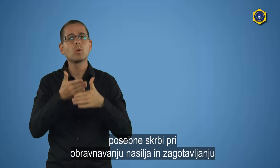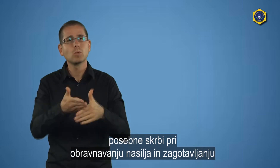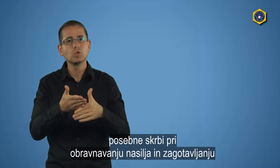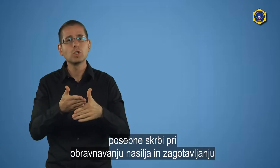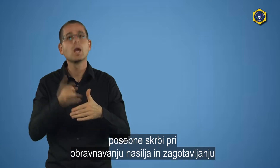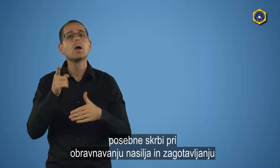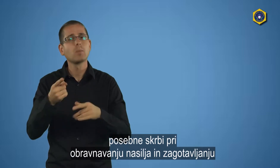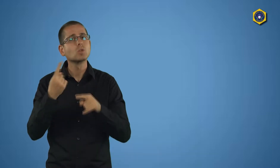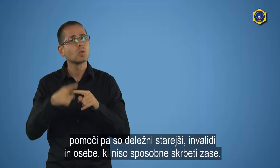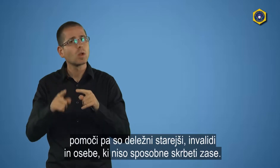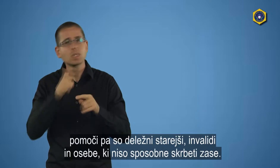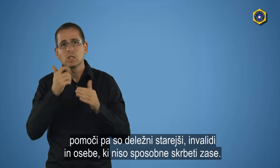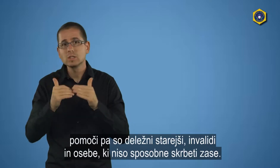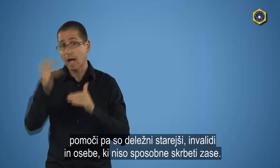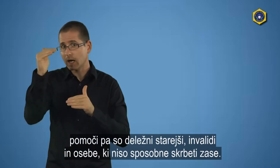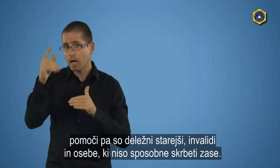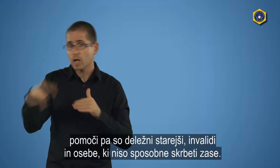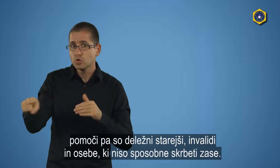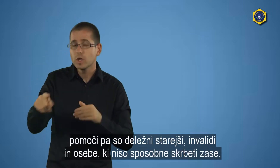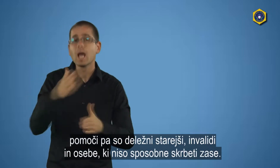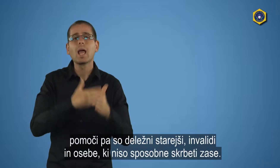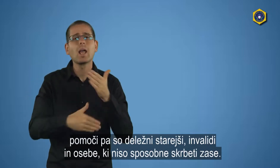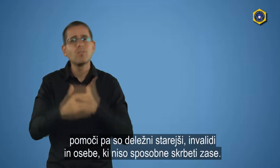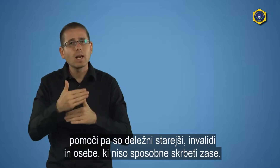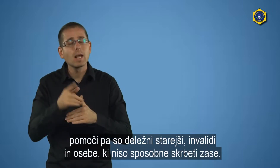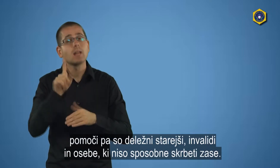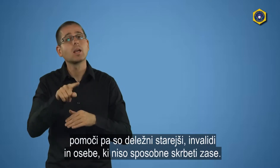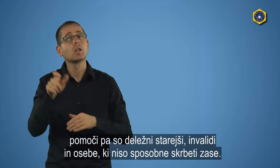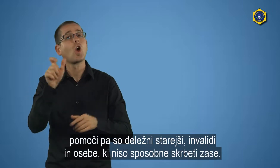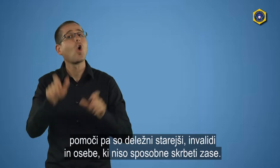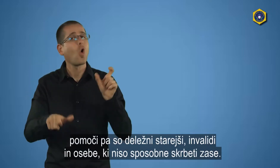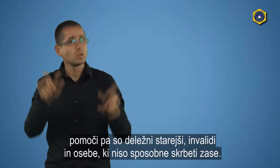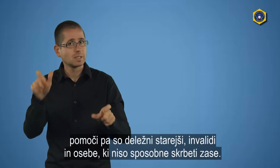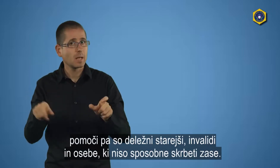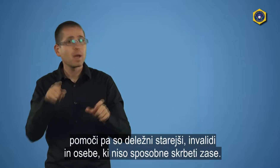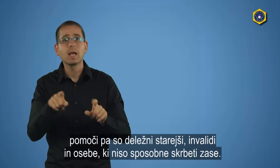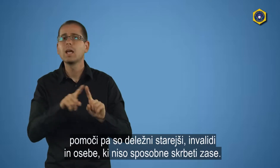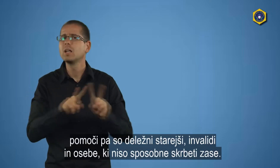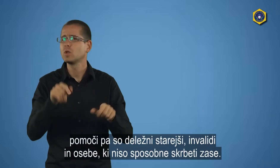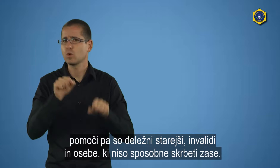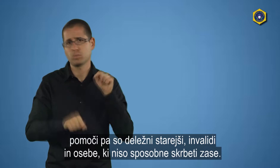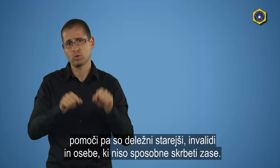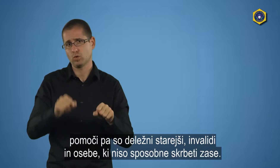pa so deležni starejši, invalidi in osebe, ki niso sposobne skrbeti zase.